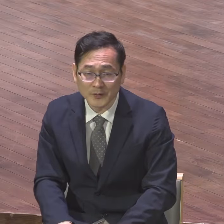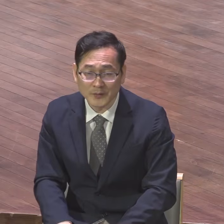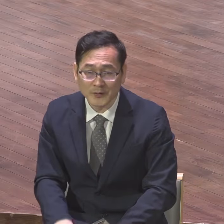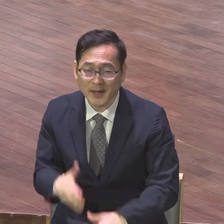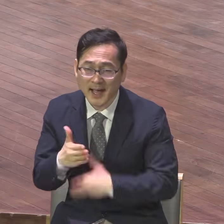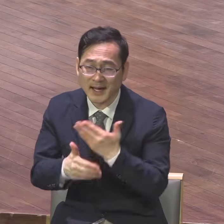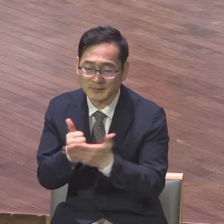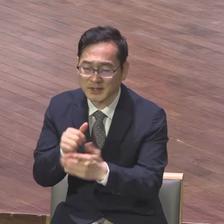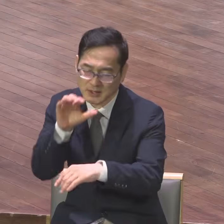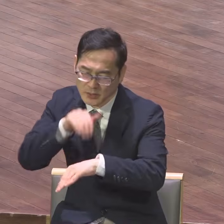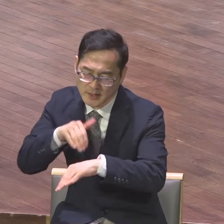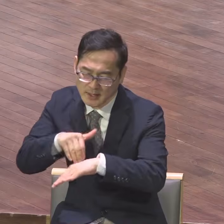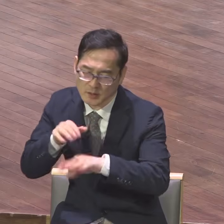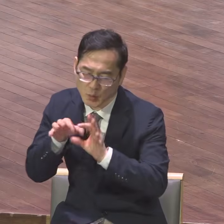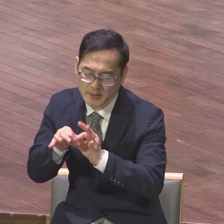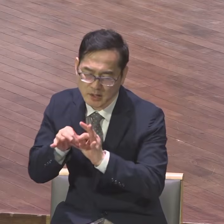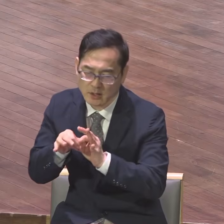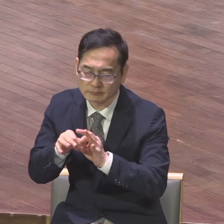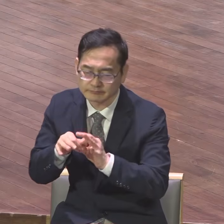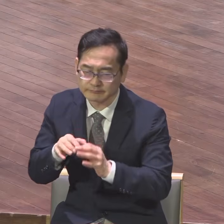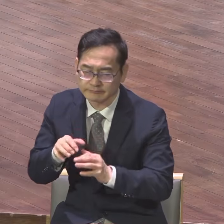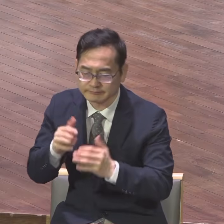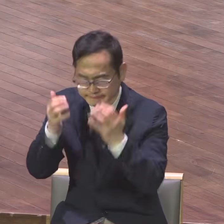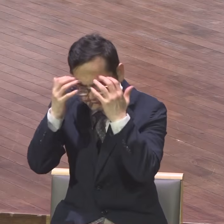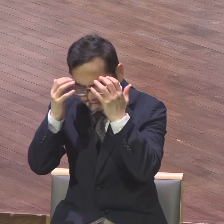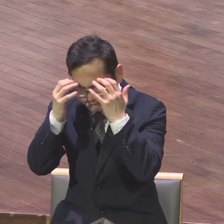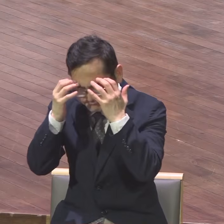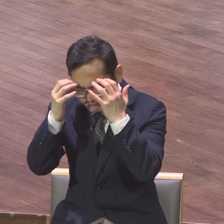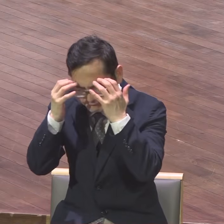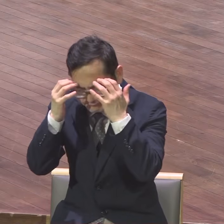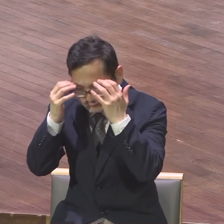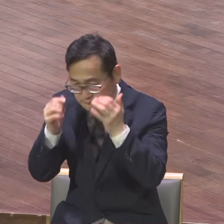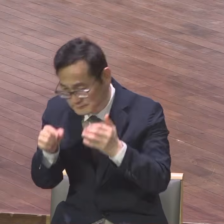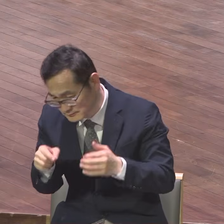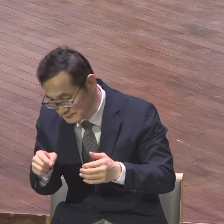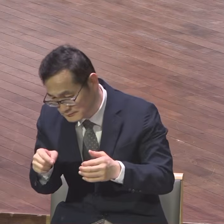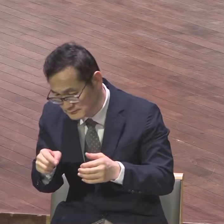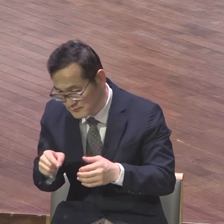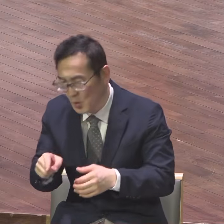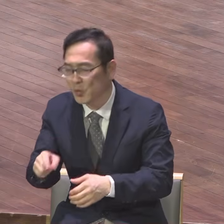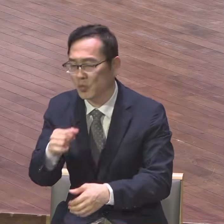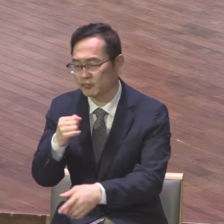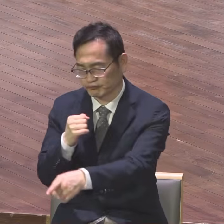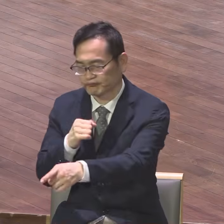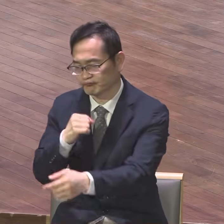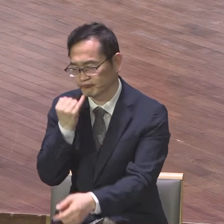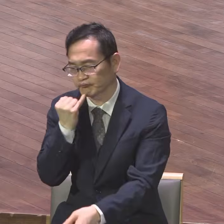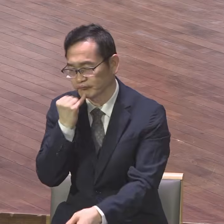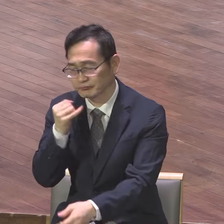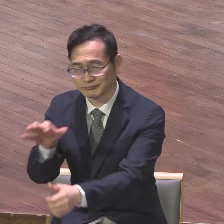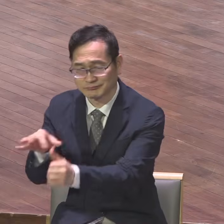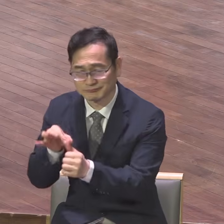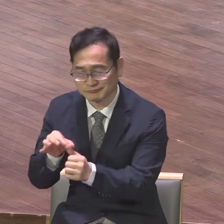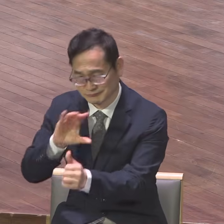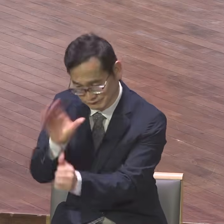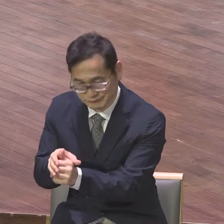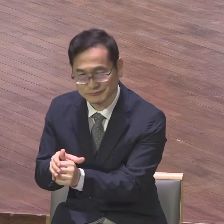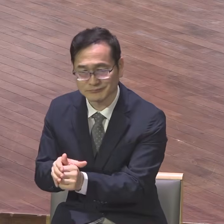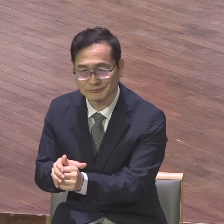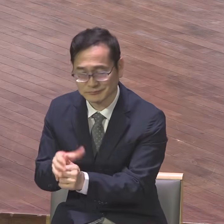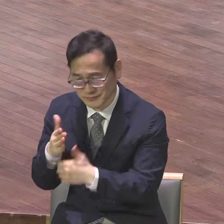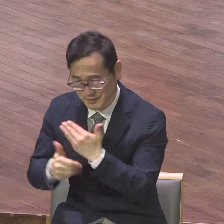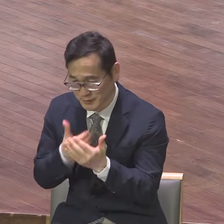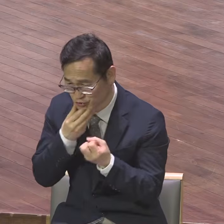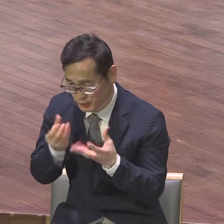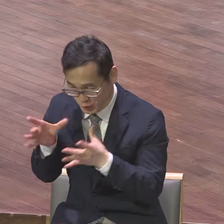하나님께서 연단을 통해서 그 연단을 통해서 하나님이 세워놓은 거예요. 그러니 하나님이 축복을 주시고